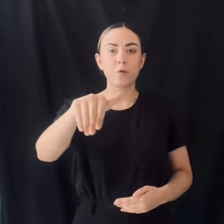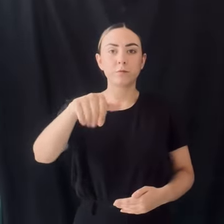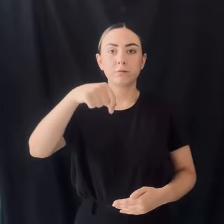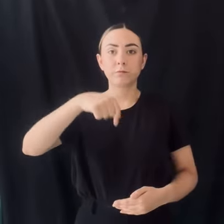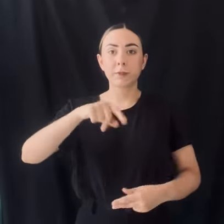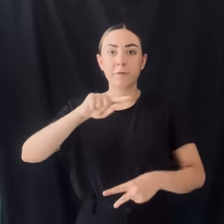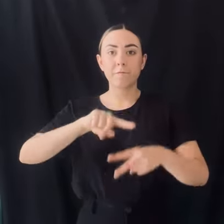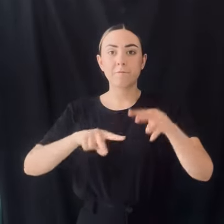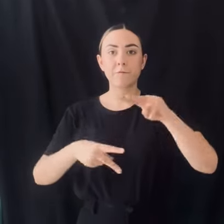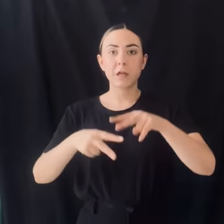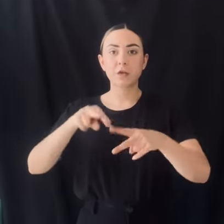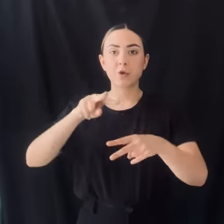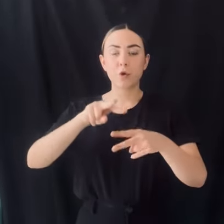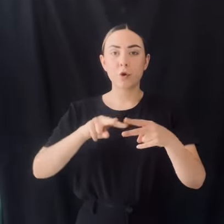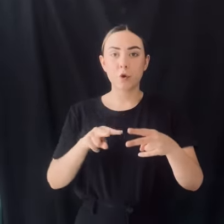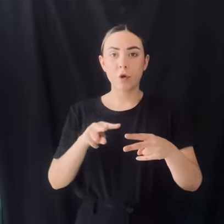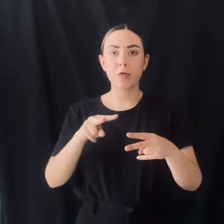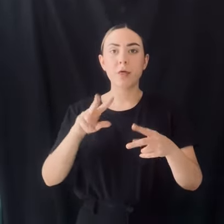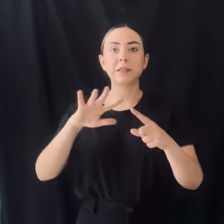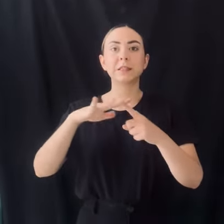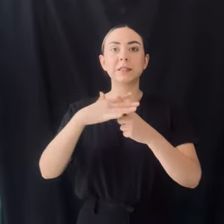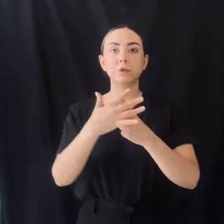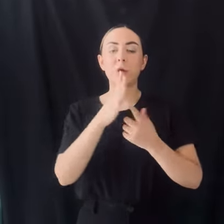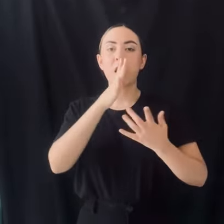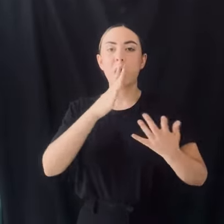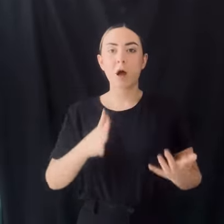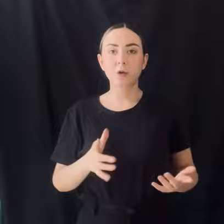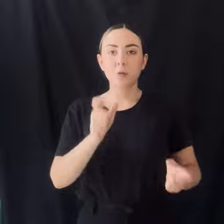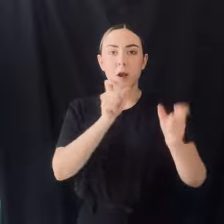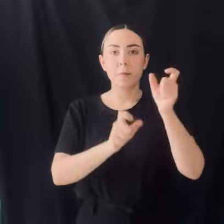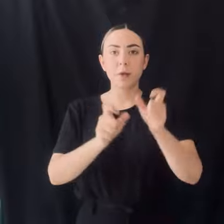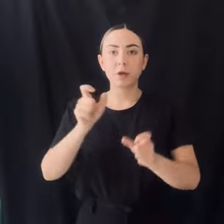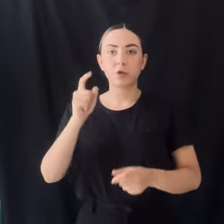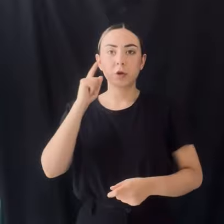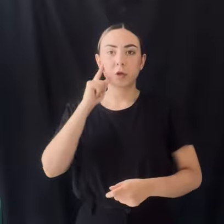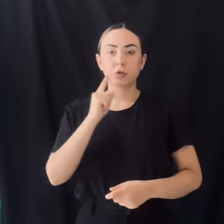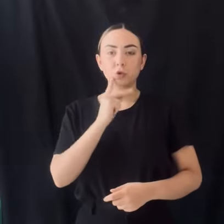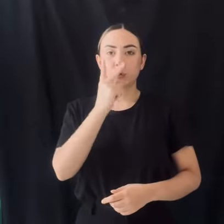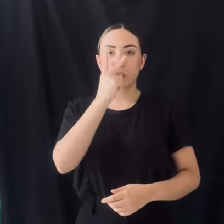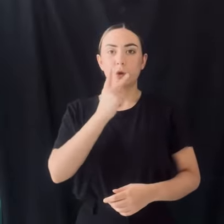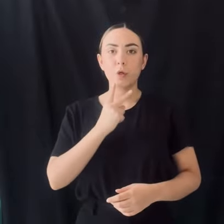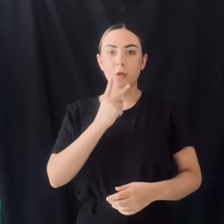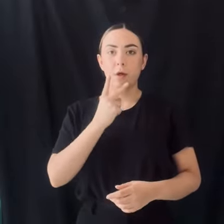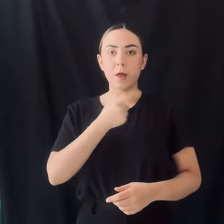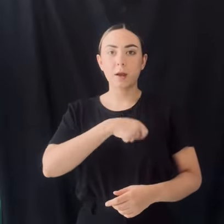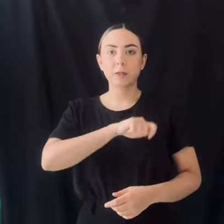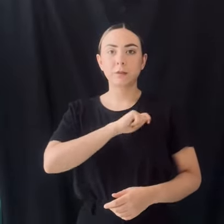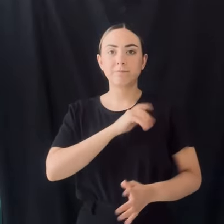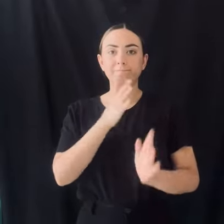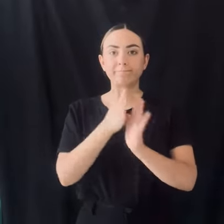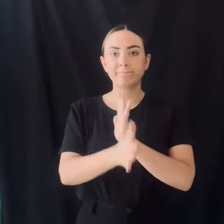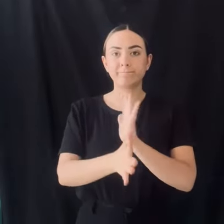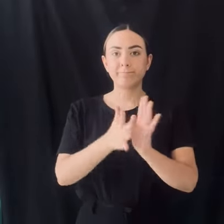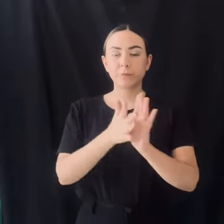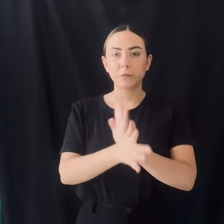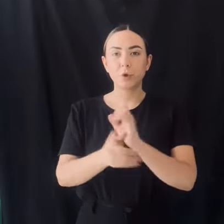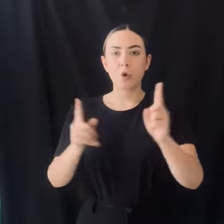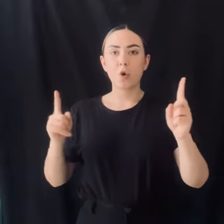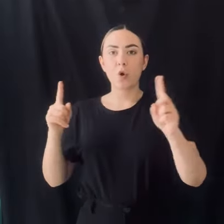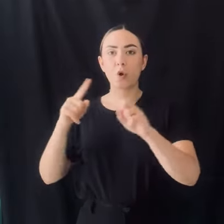Desde FESOCE queremos explicar el estado actual de las personas con sordoceguera en España con el objetivo de marcar